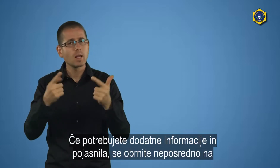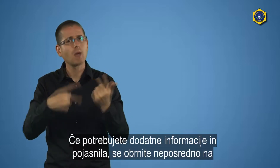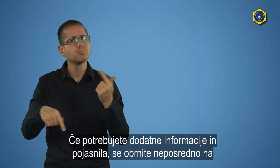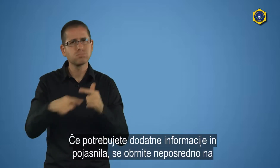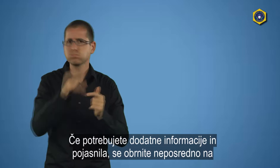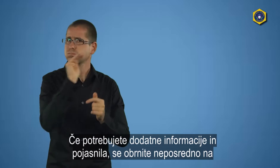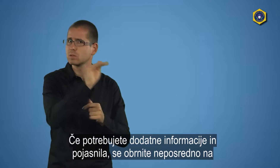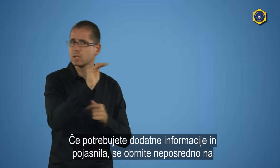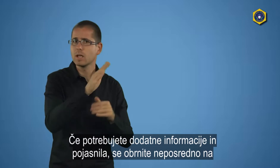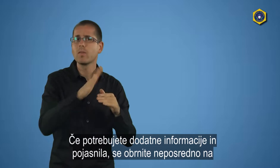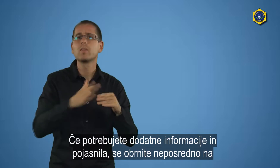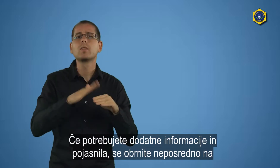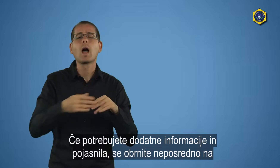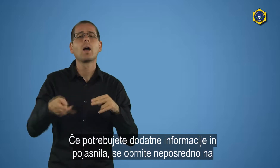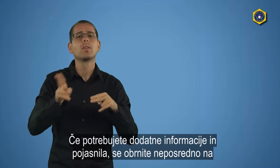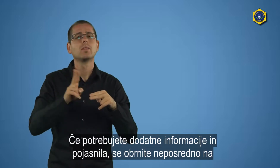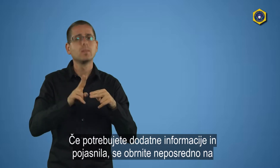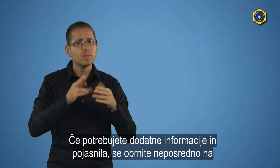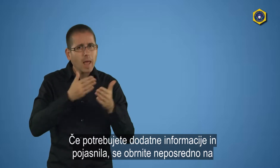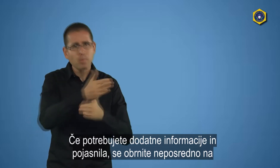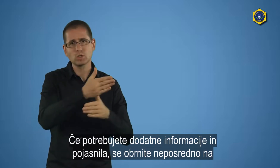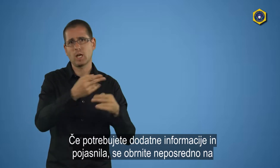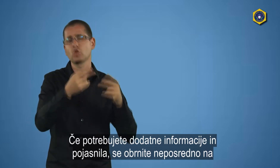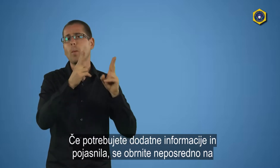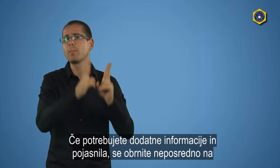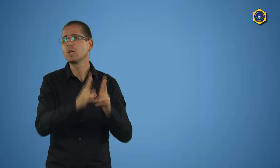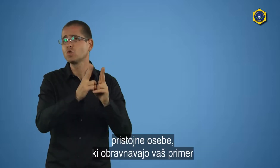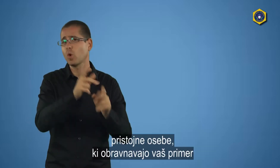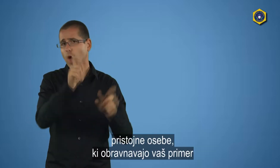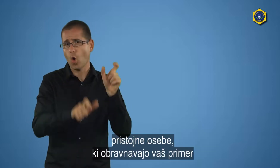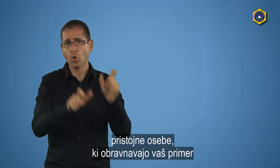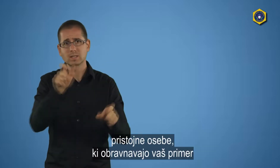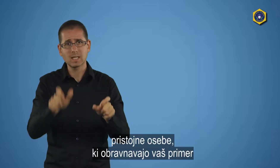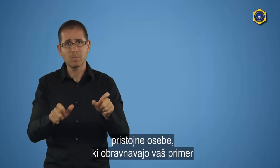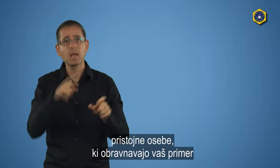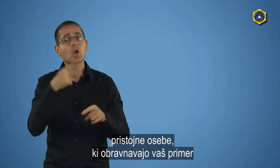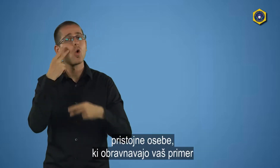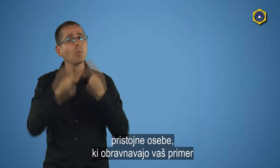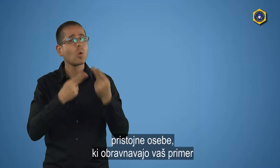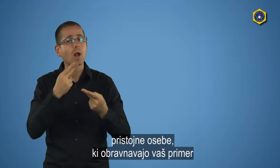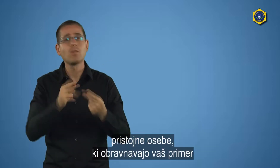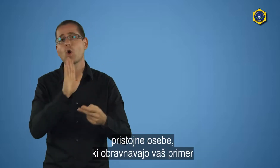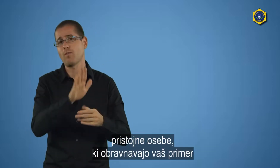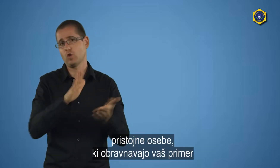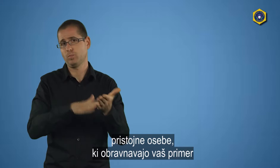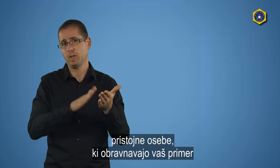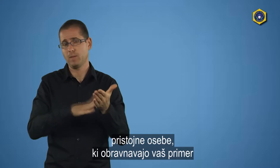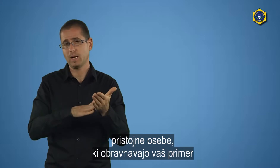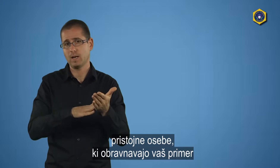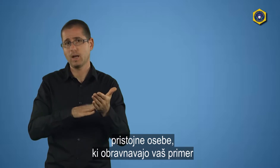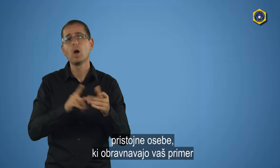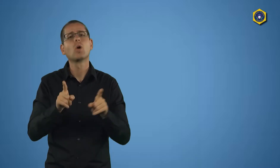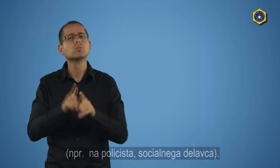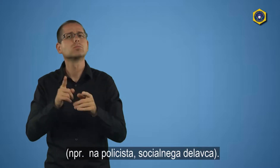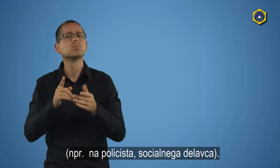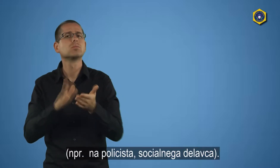in pojasnila, se obrnite neposredno na pristojne osebe, ki obravnavajo vaš primer, na primer na